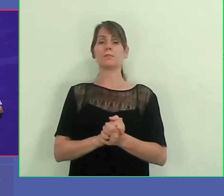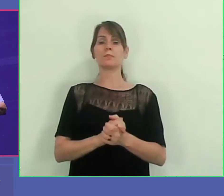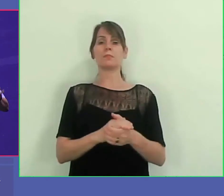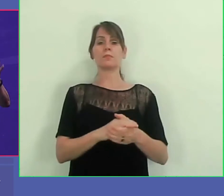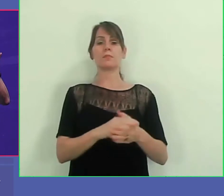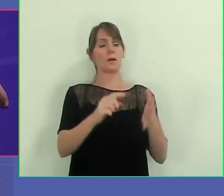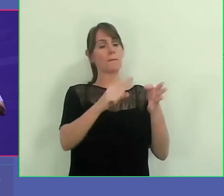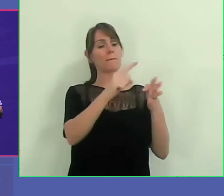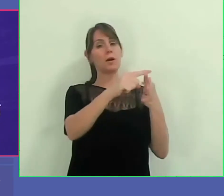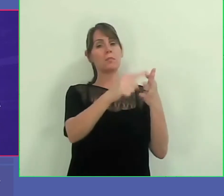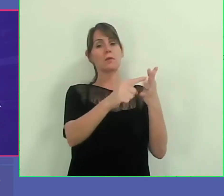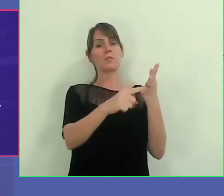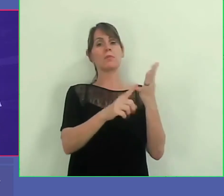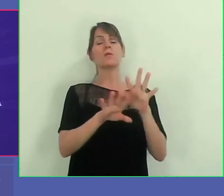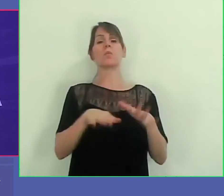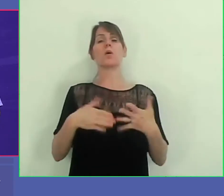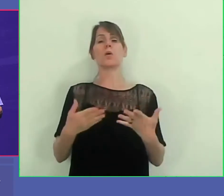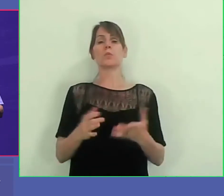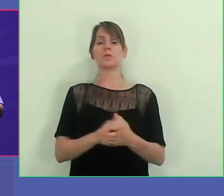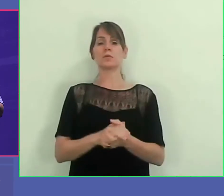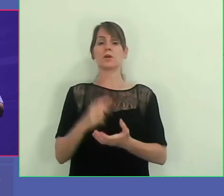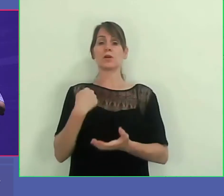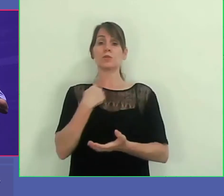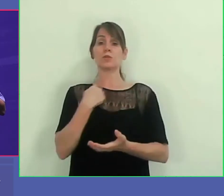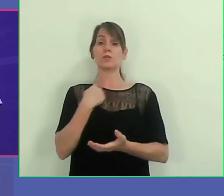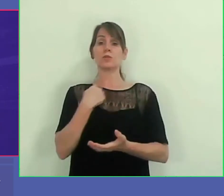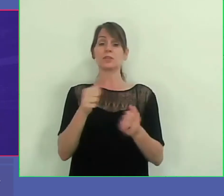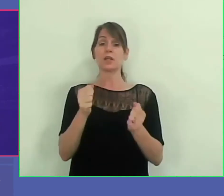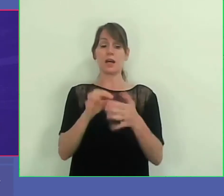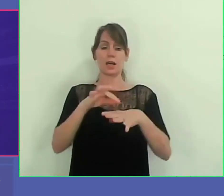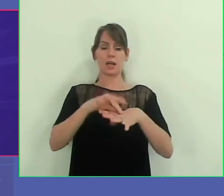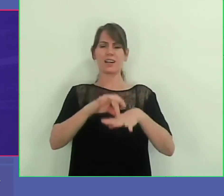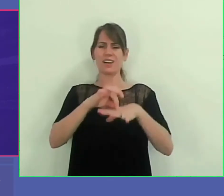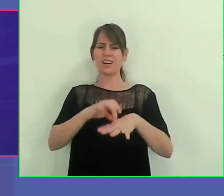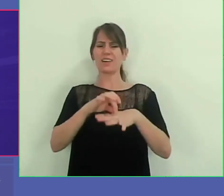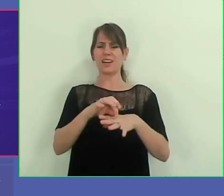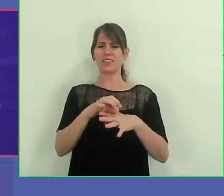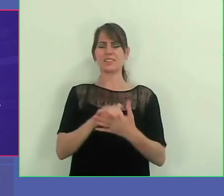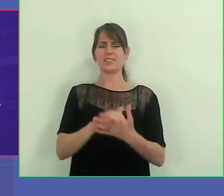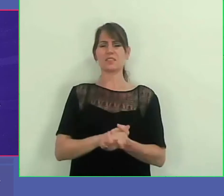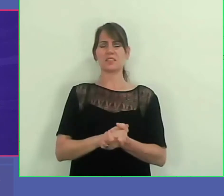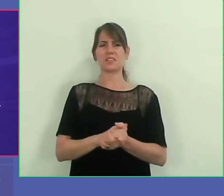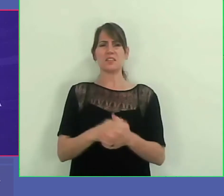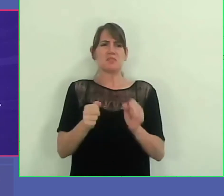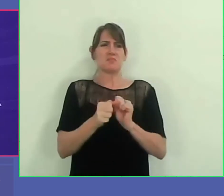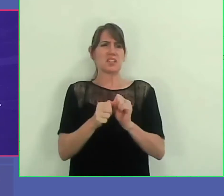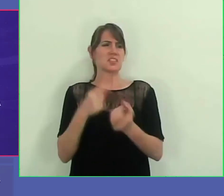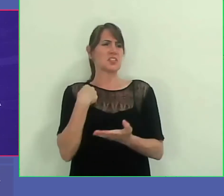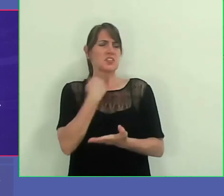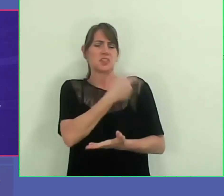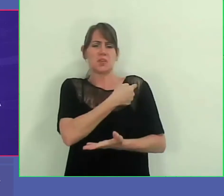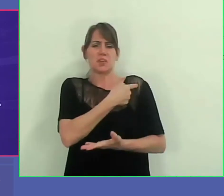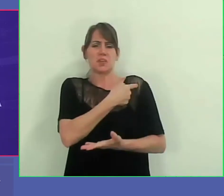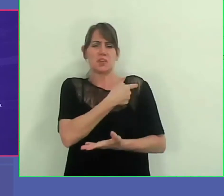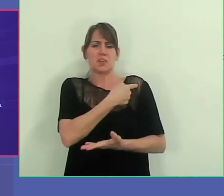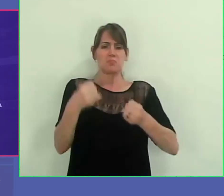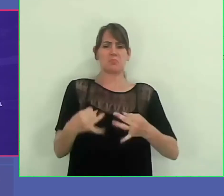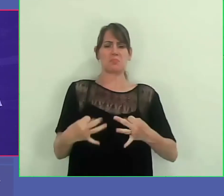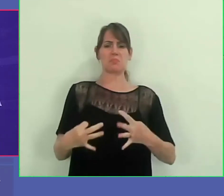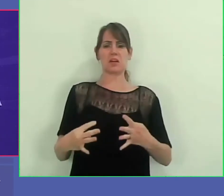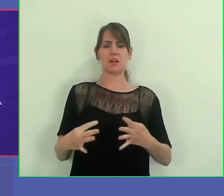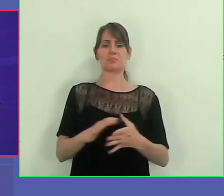da carne, na esfera da carne, irmãos, o que pode produzir de nós é isso aí, tá? Eu vou ler aqui na King James